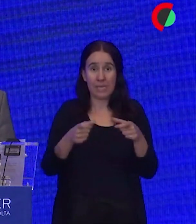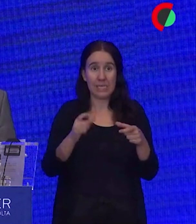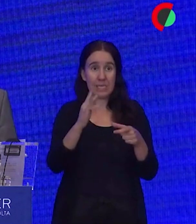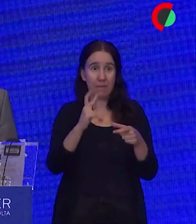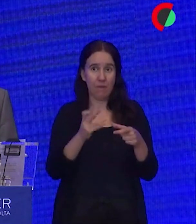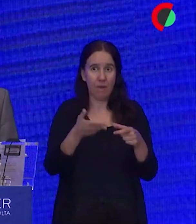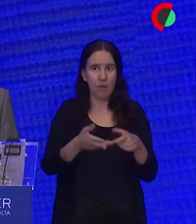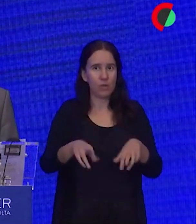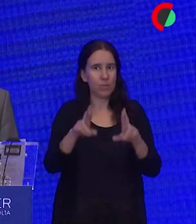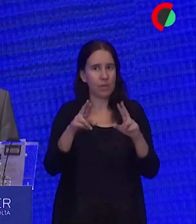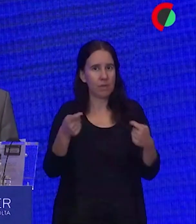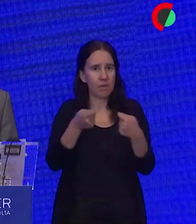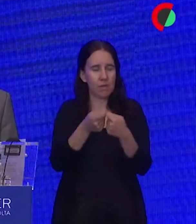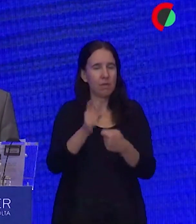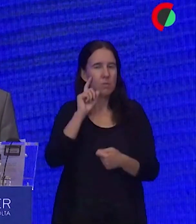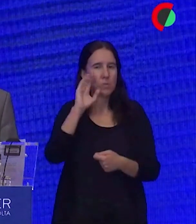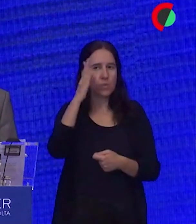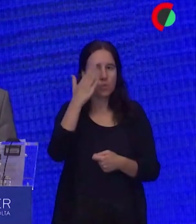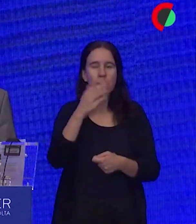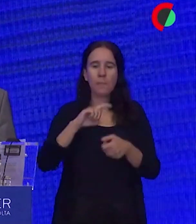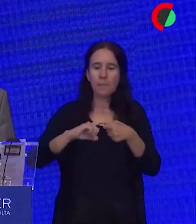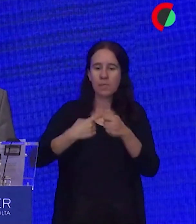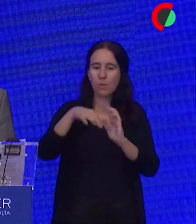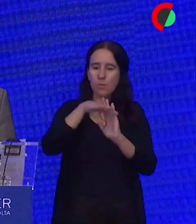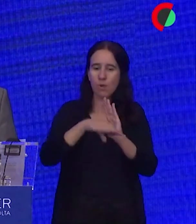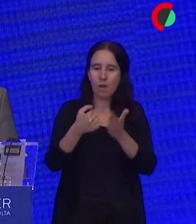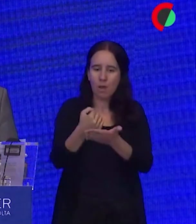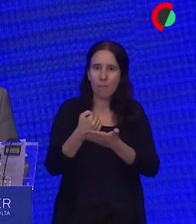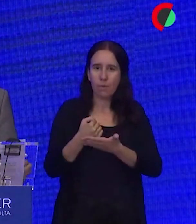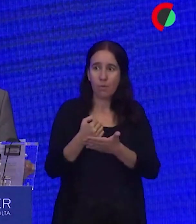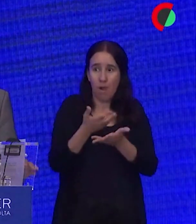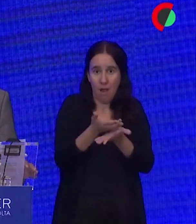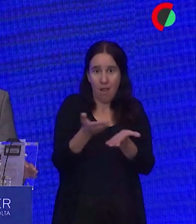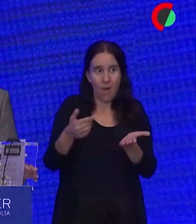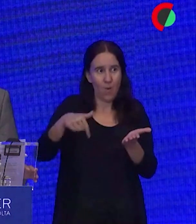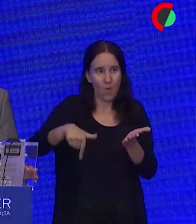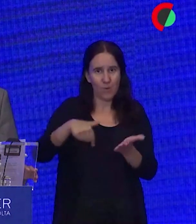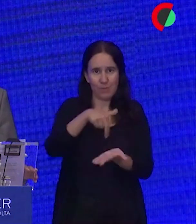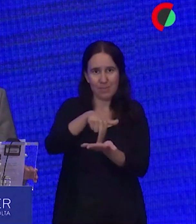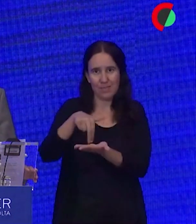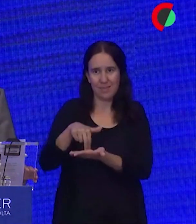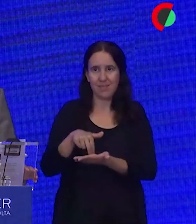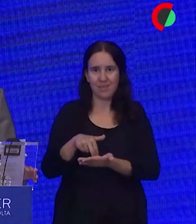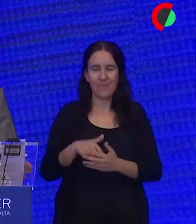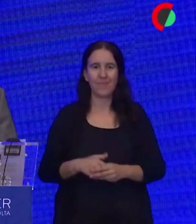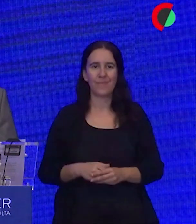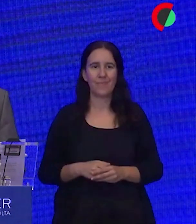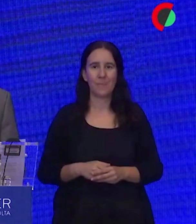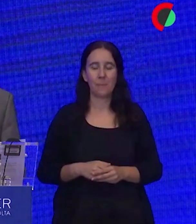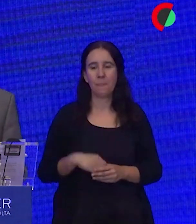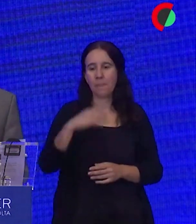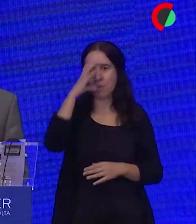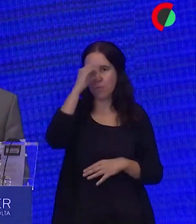expectativas, é muito importante o apoio de todos os parceiros do programa, muitos deles hoje aqui presentes. O Ministério